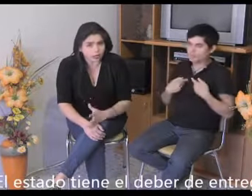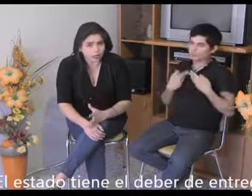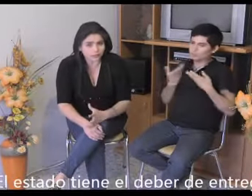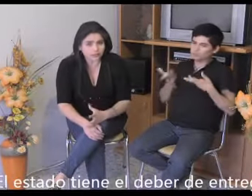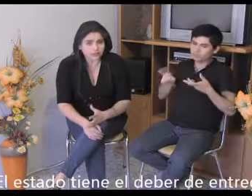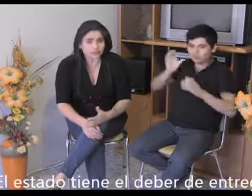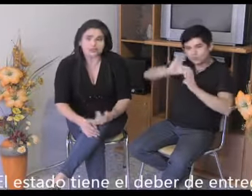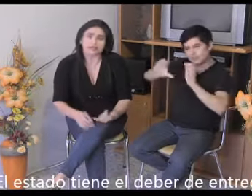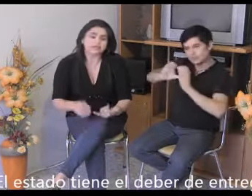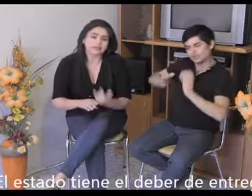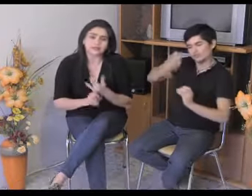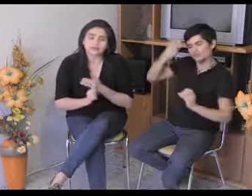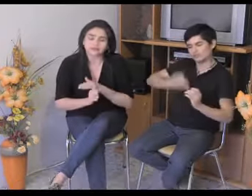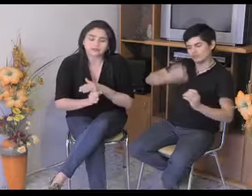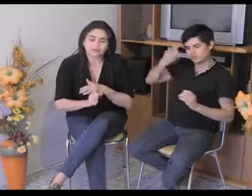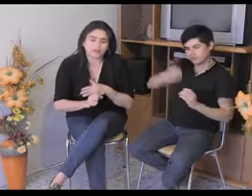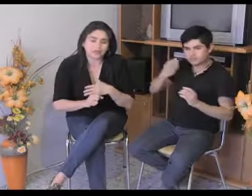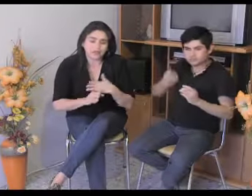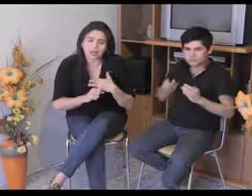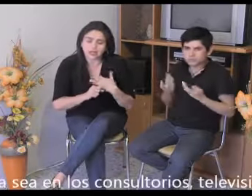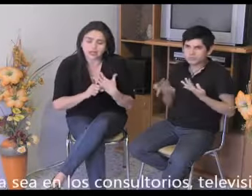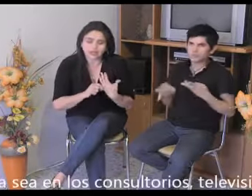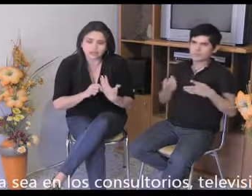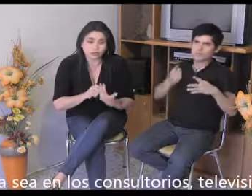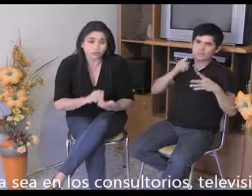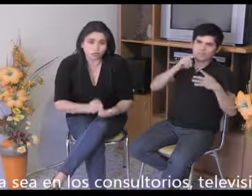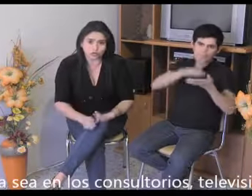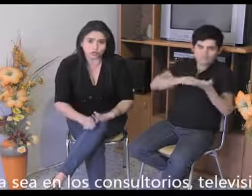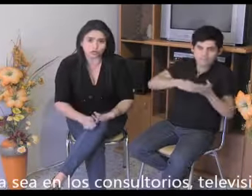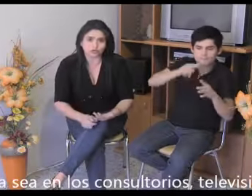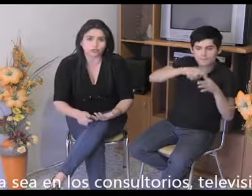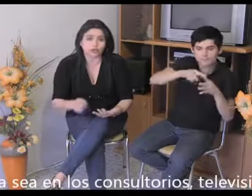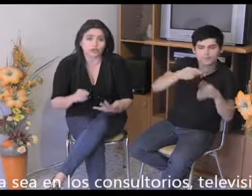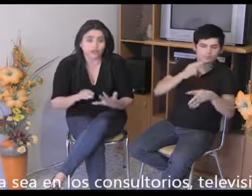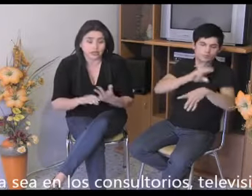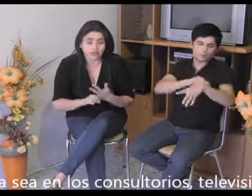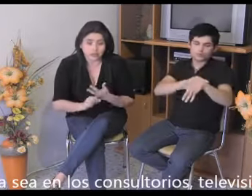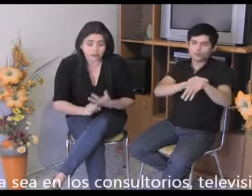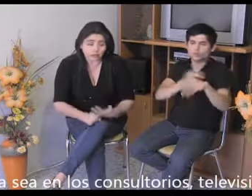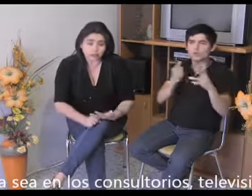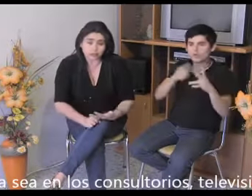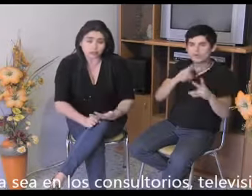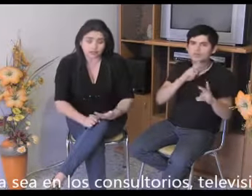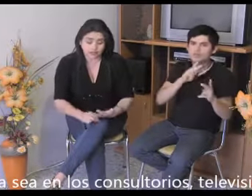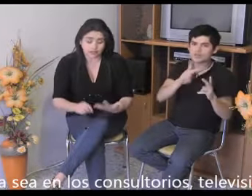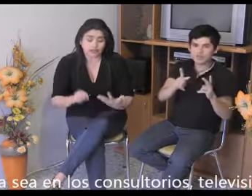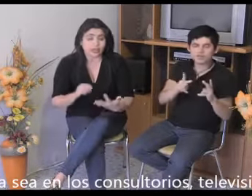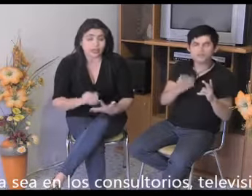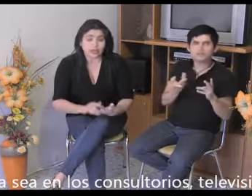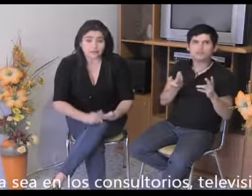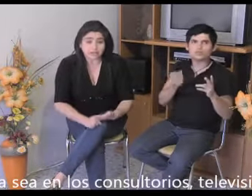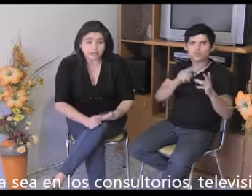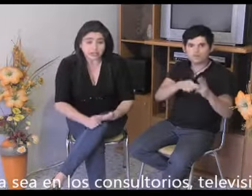adecuados, ya sea en los consultorios, en la televisión, en las